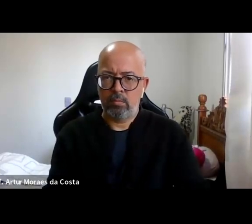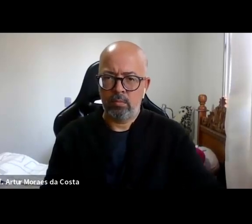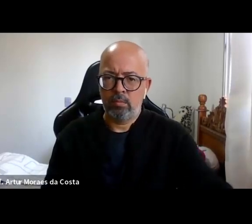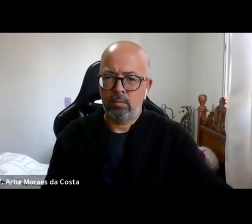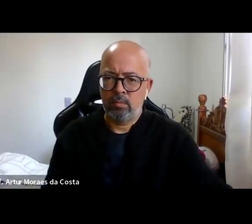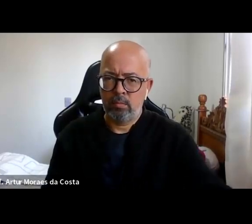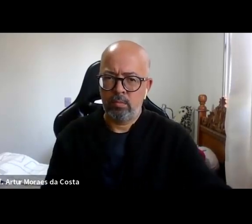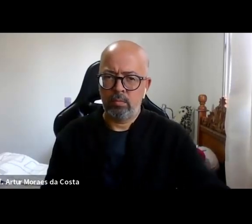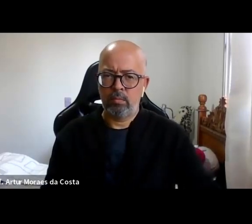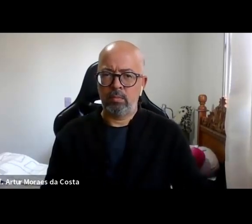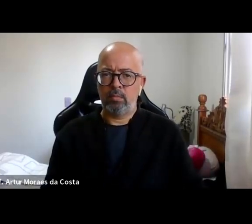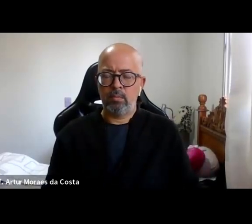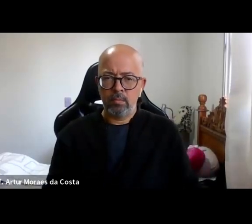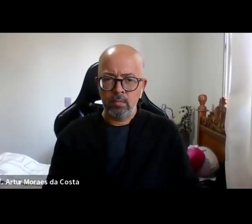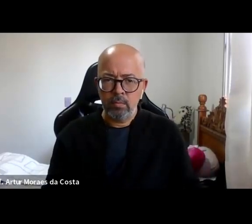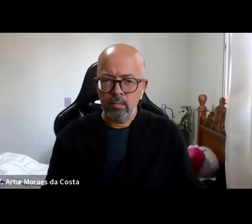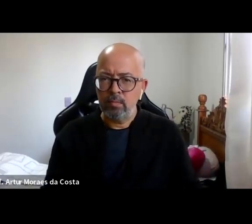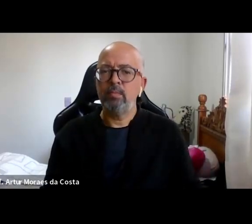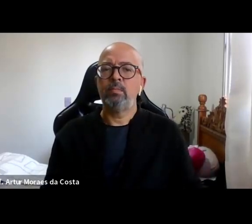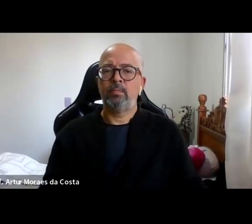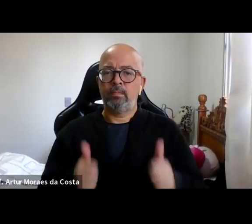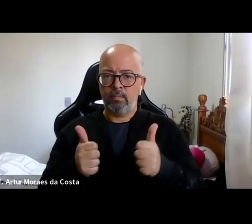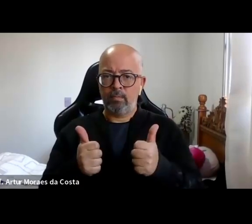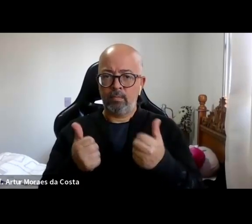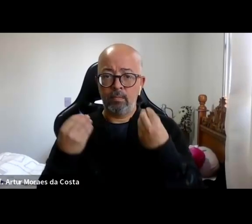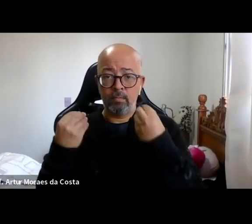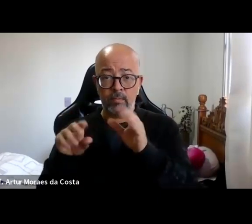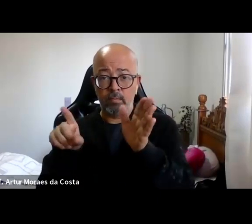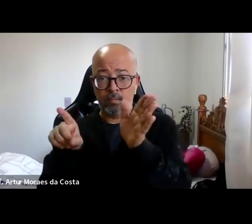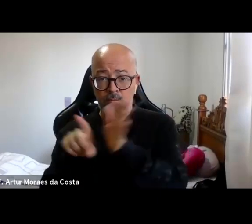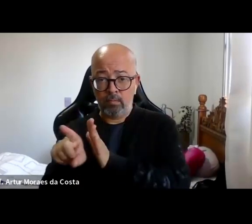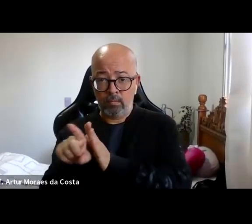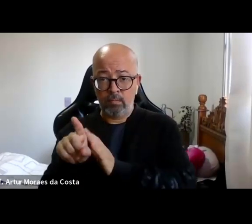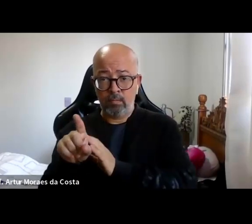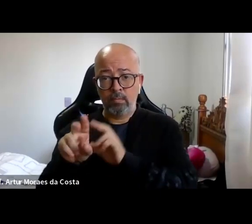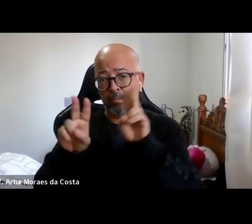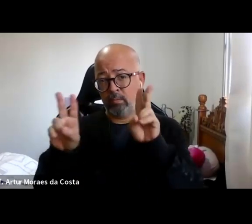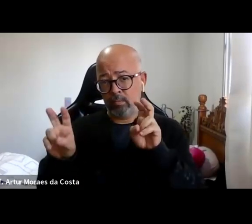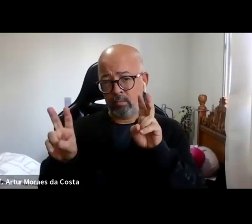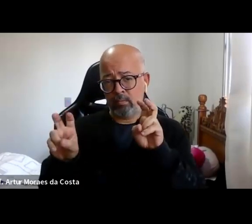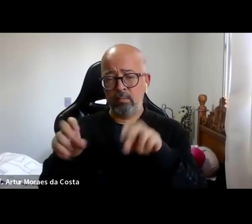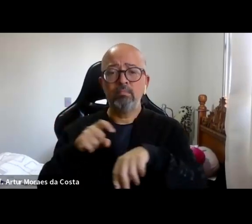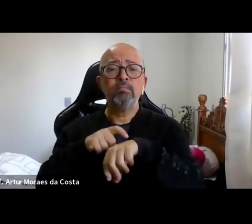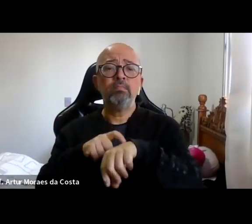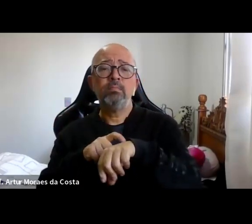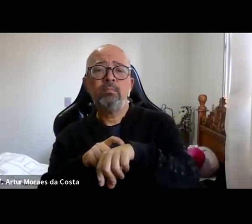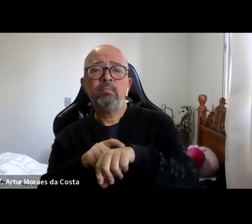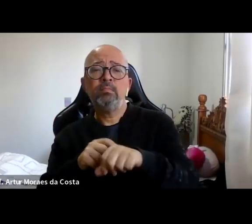la vive versus la descripción visual y tienes tiempo cuál te parece que debe